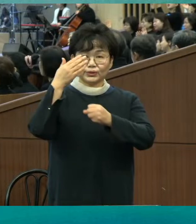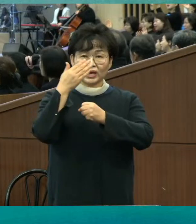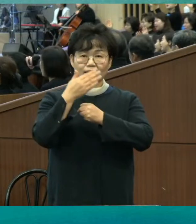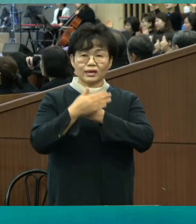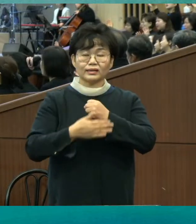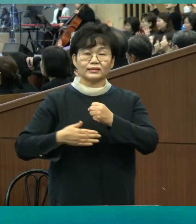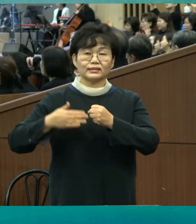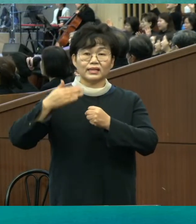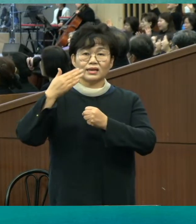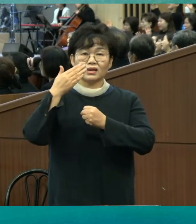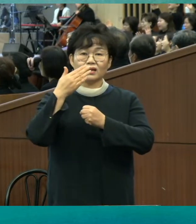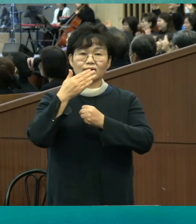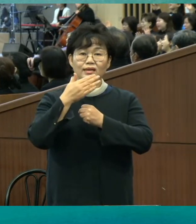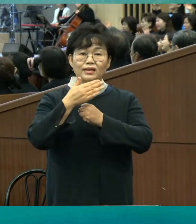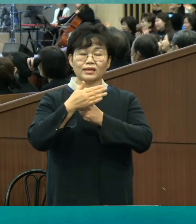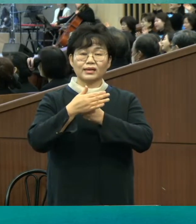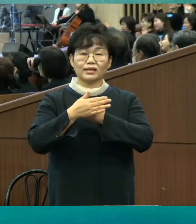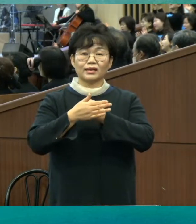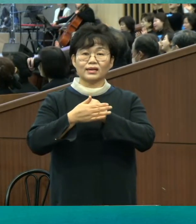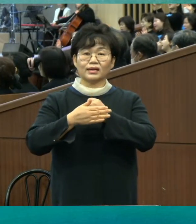주의 은혜